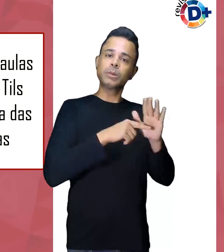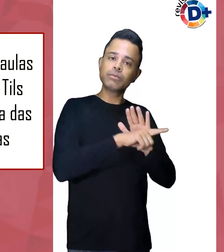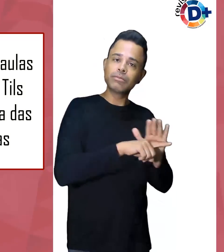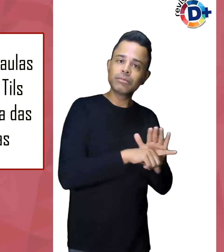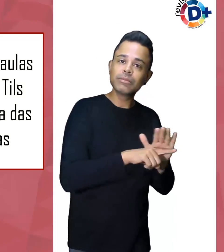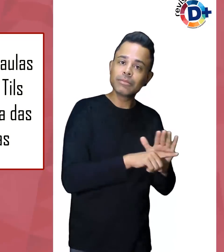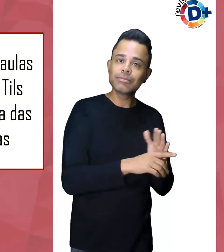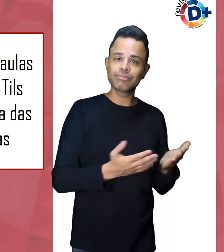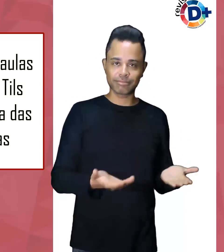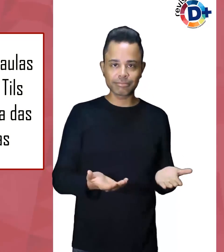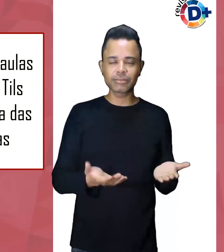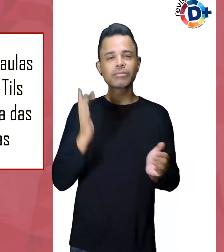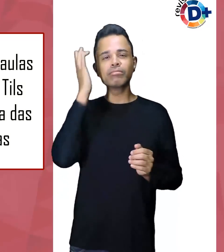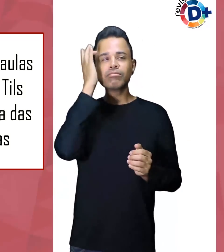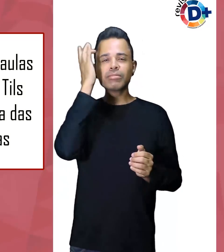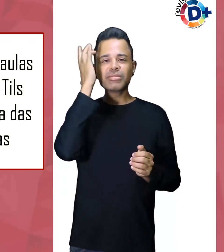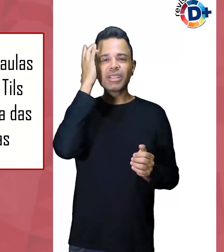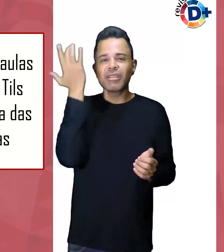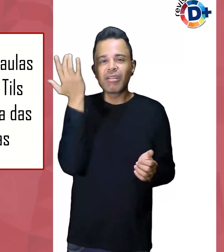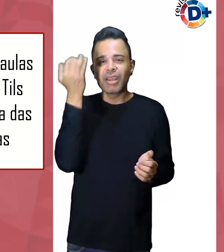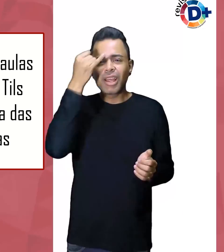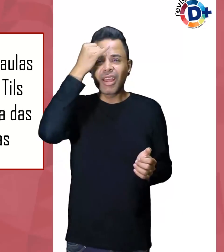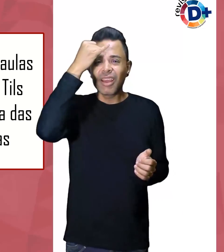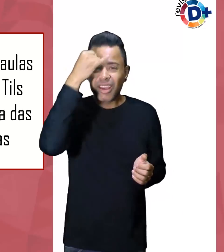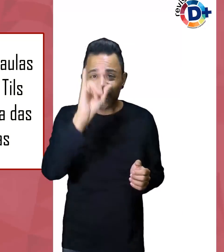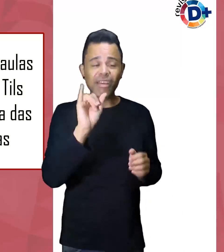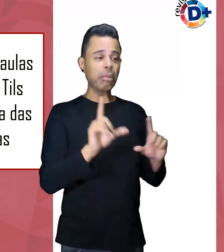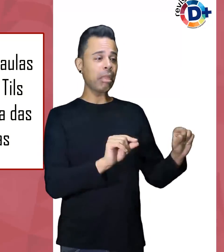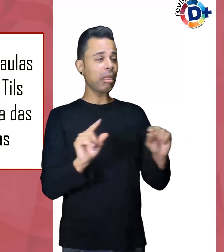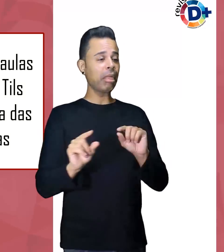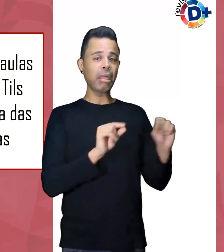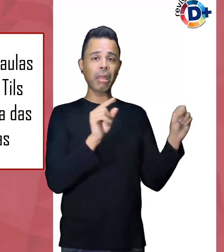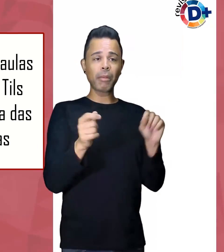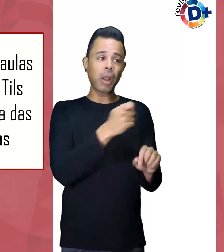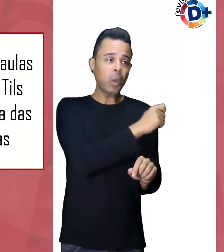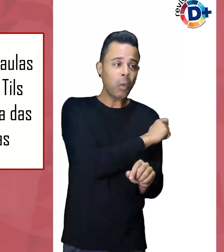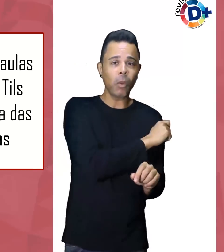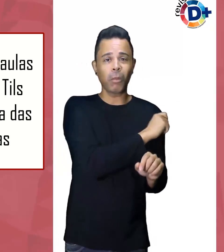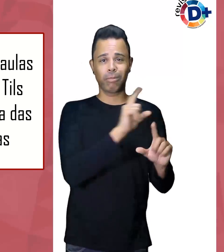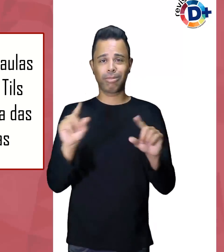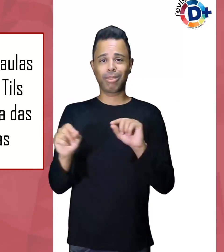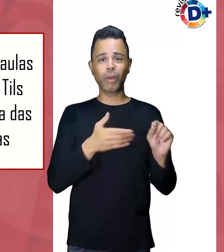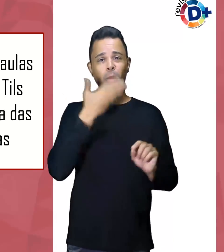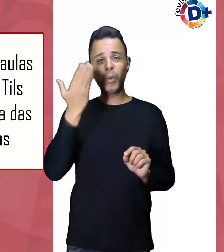de muito bom senso evitar gastar esse tempo em bate-papo com os alunos. Pensar no